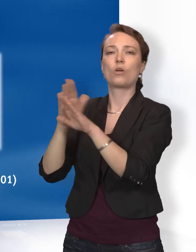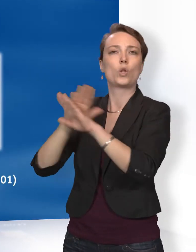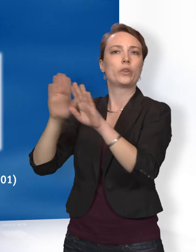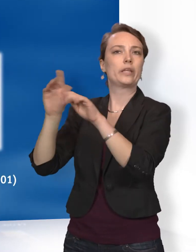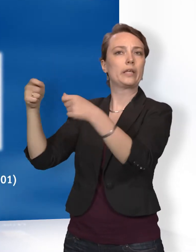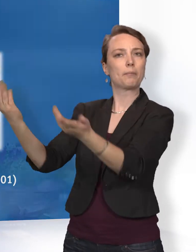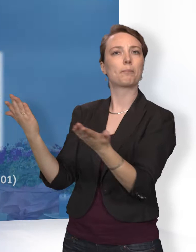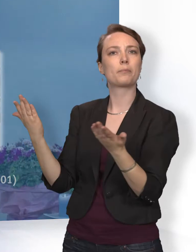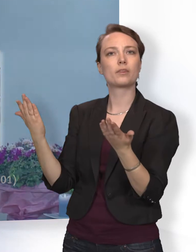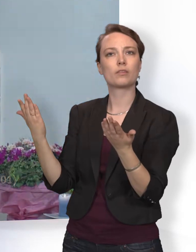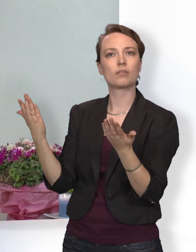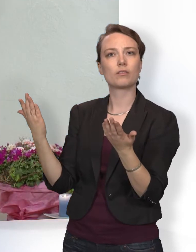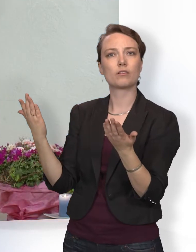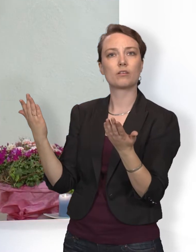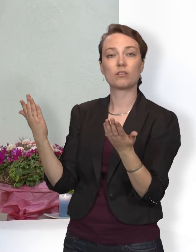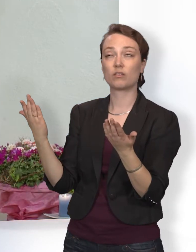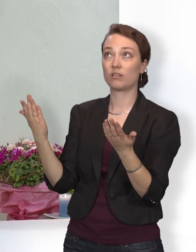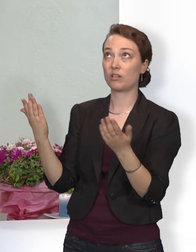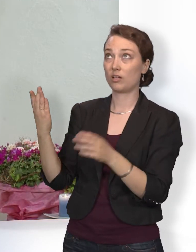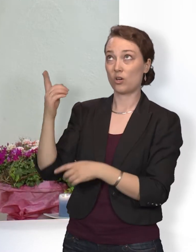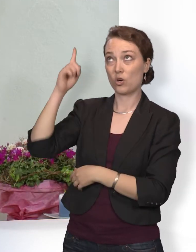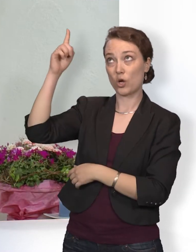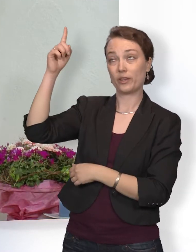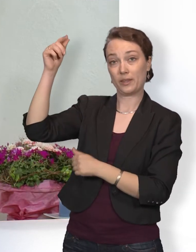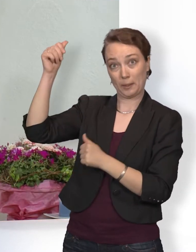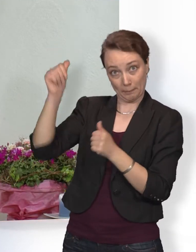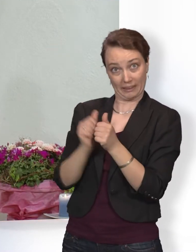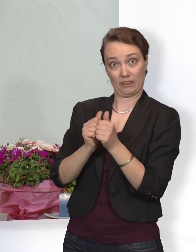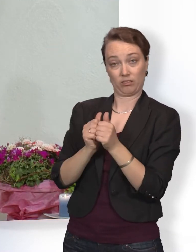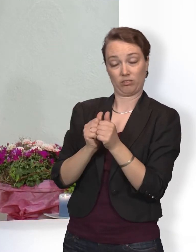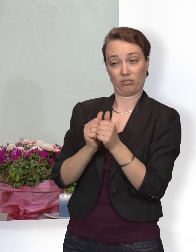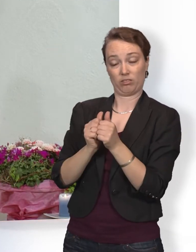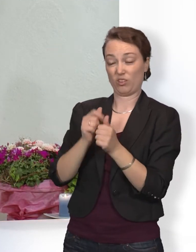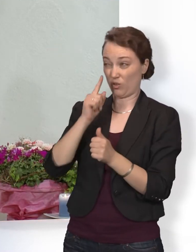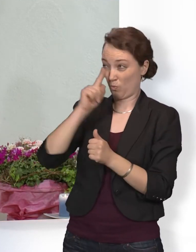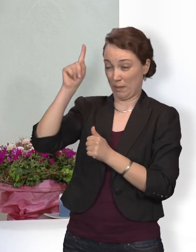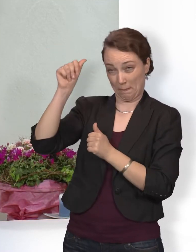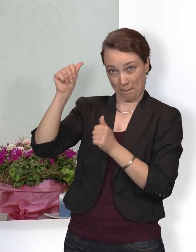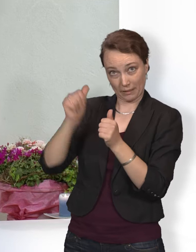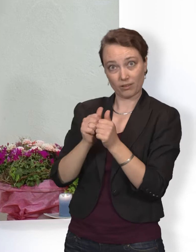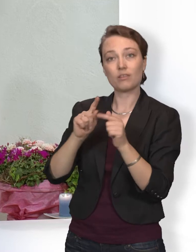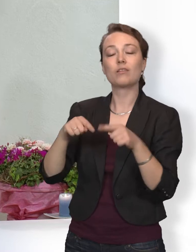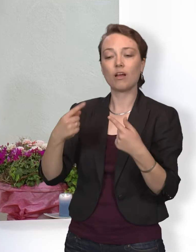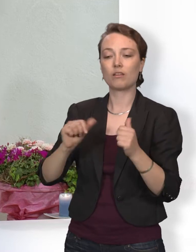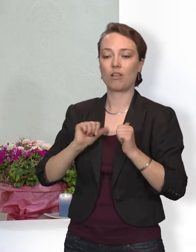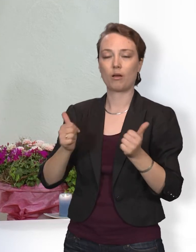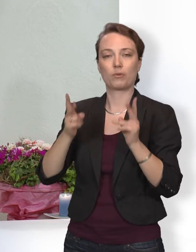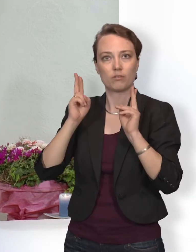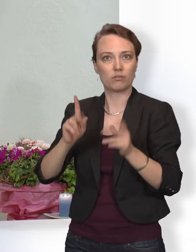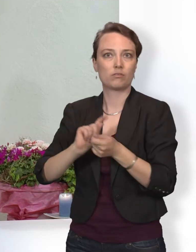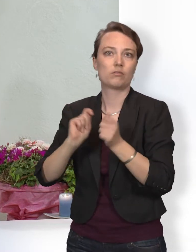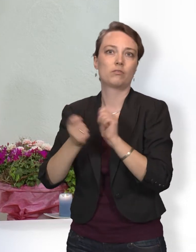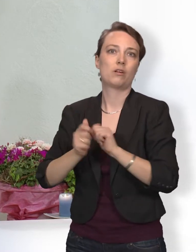Existenz zurückzulassen. Nur mit Gott wird das Leben wirklich zum Leben.